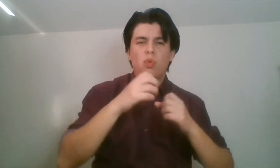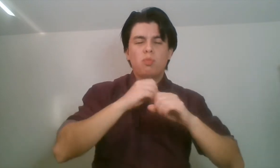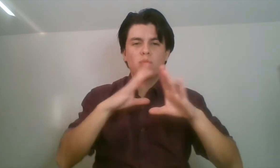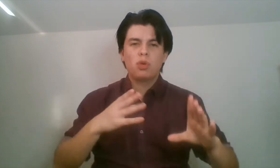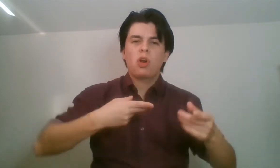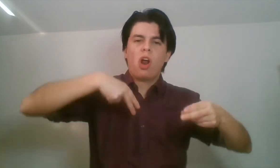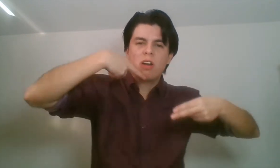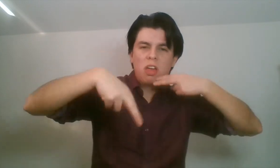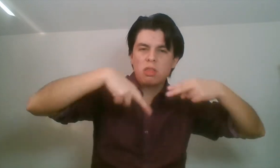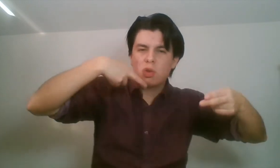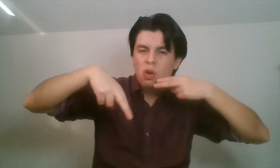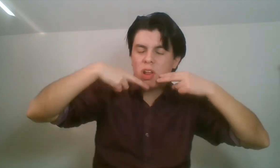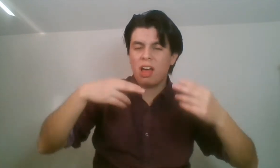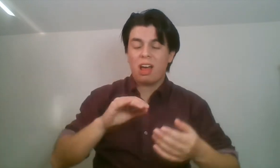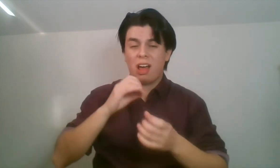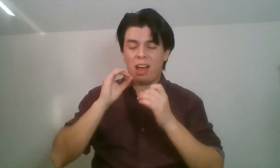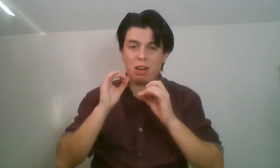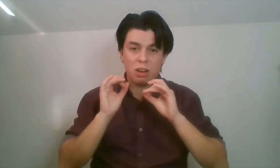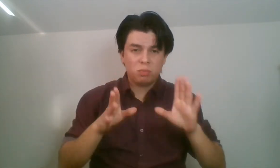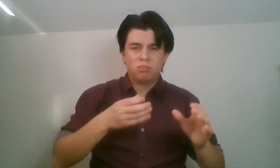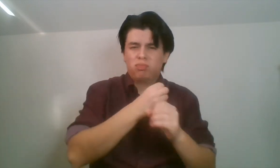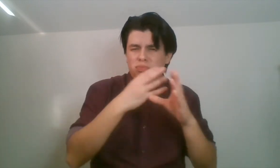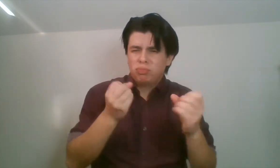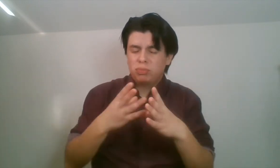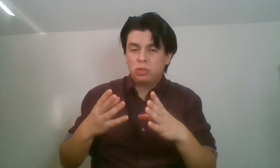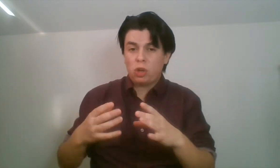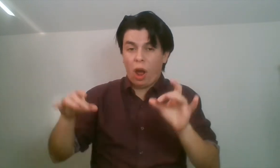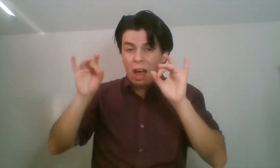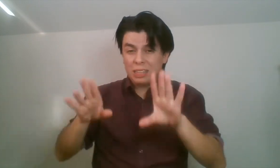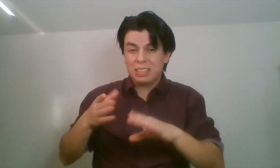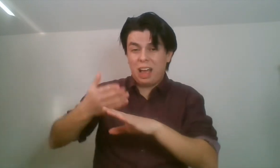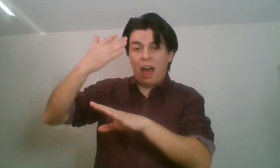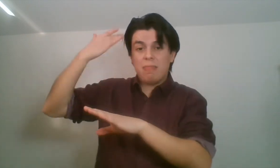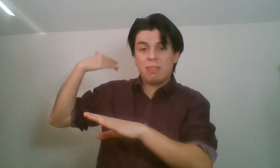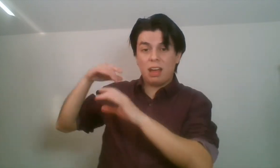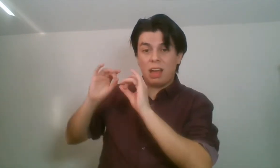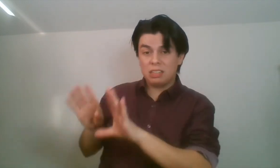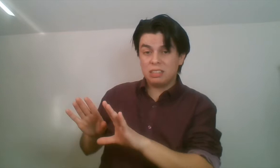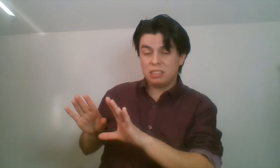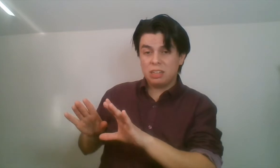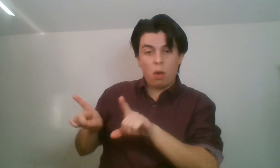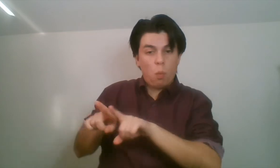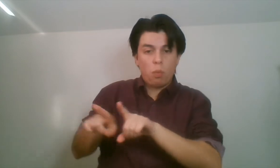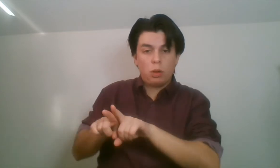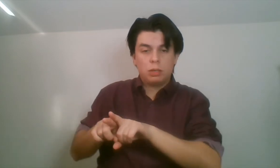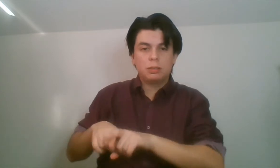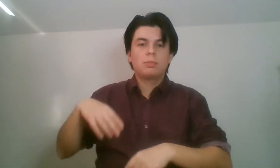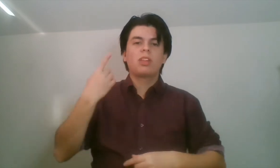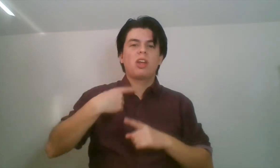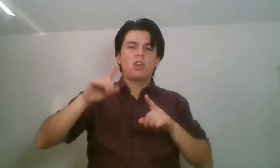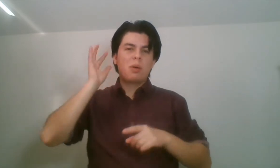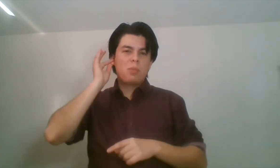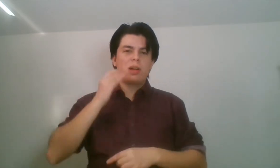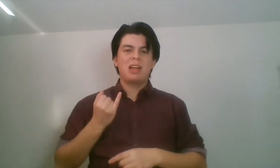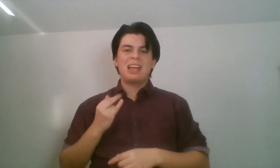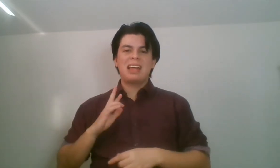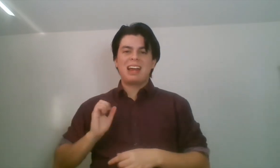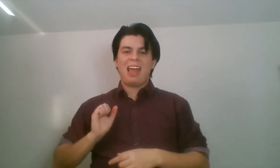nace el espacio como propiamente tal de la Plaza del Mulato Gil? No, este lugar, según